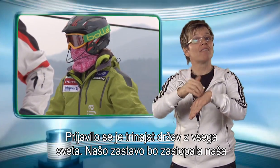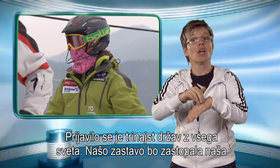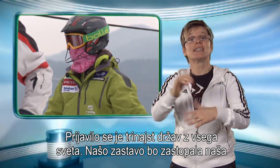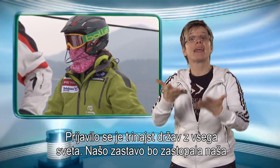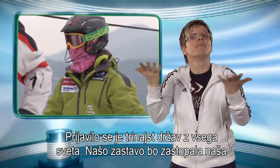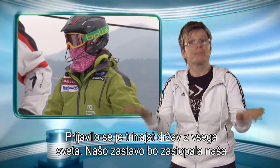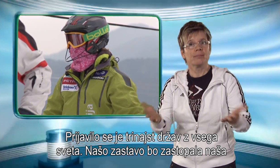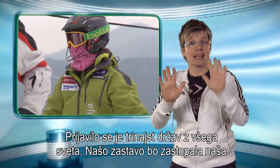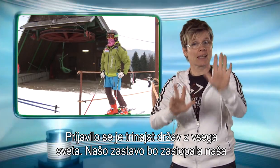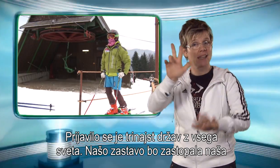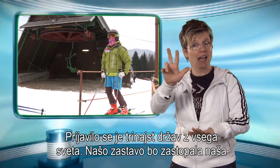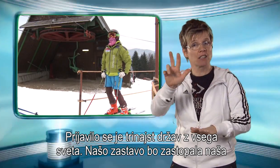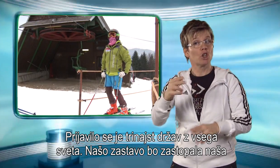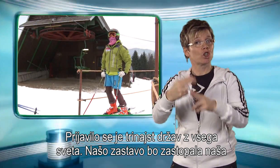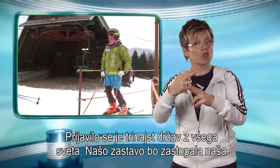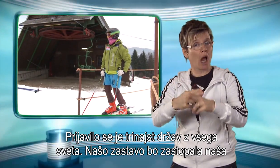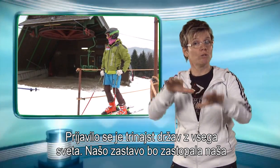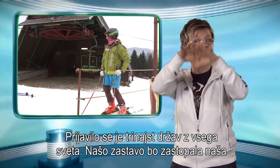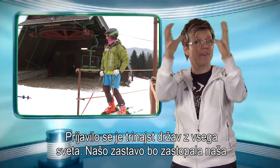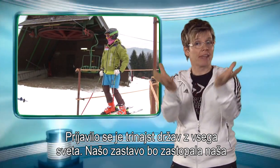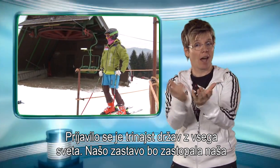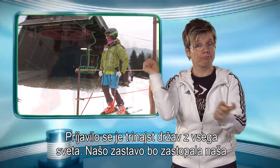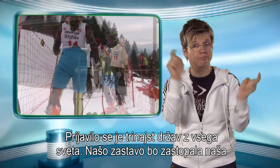Prijavilo se je 13 držav z vsega sveta.